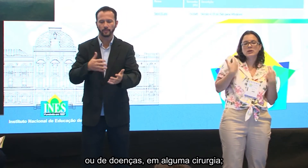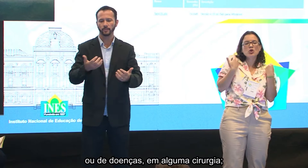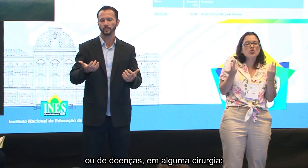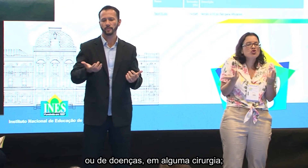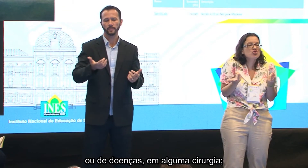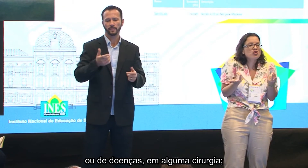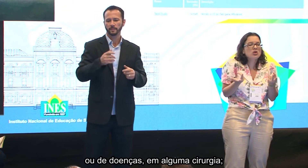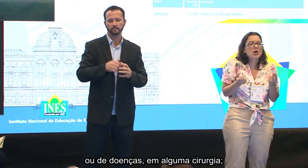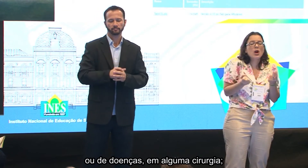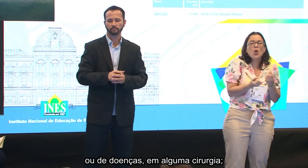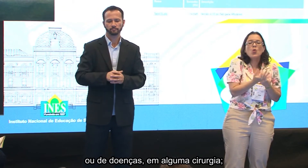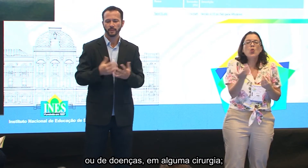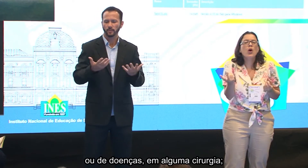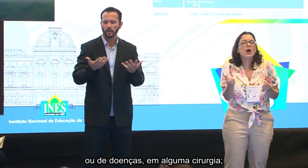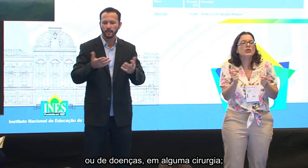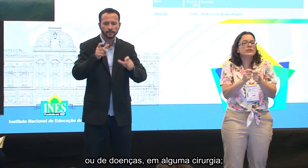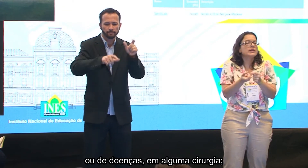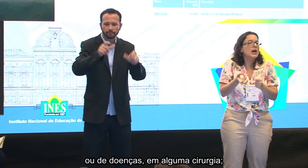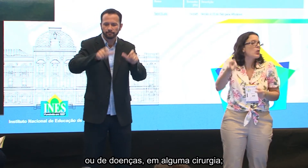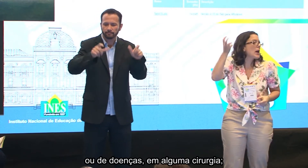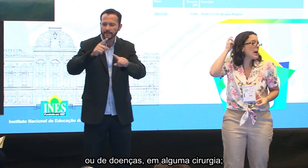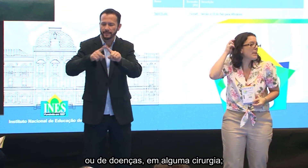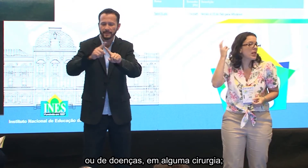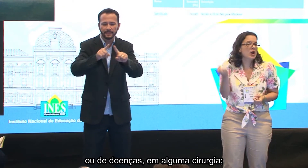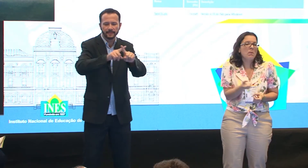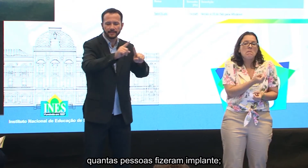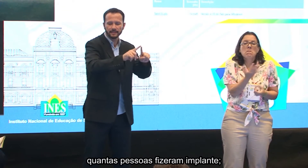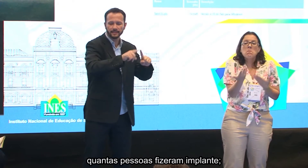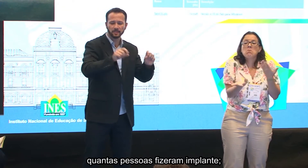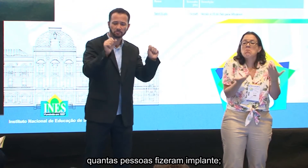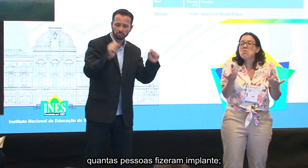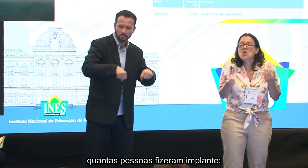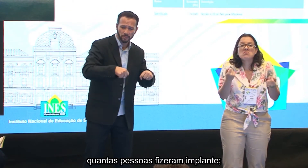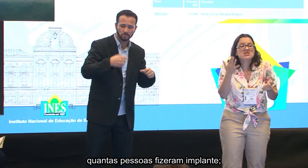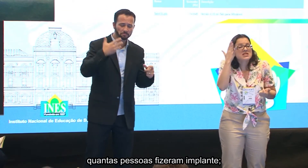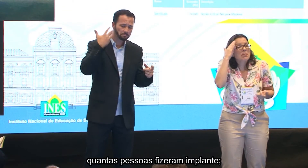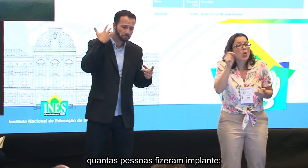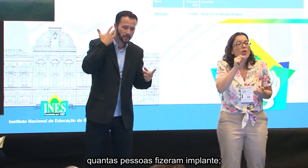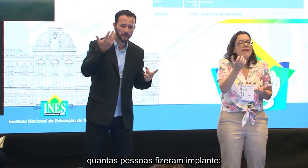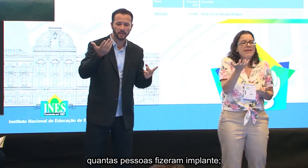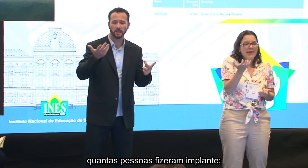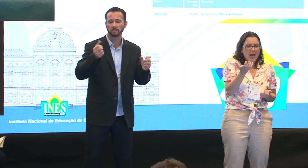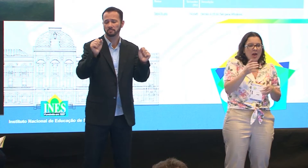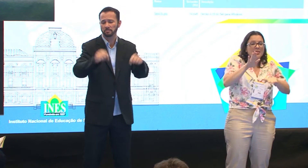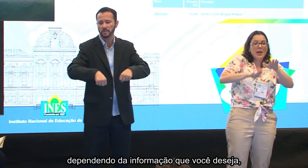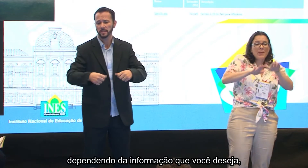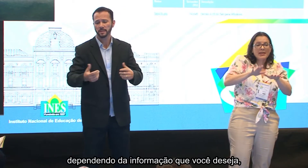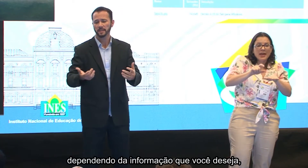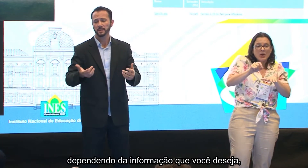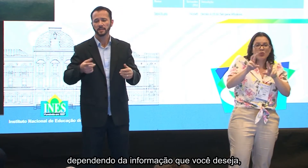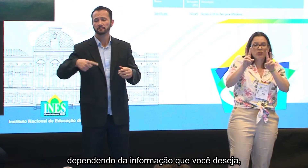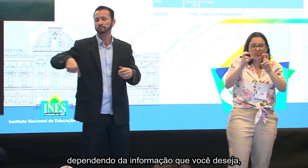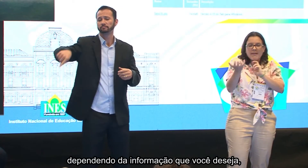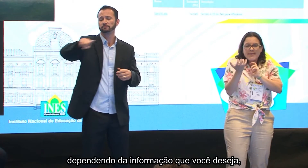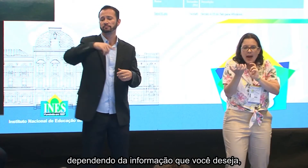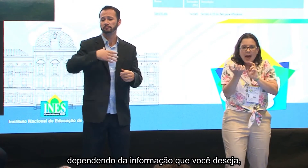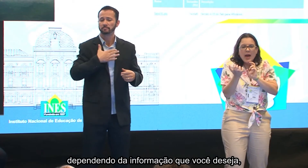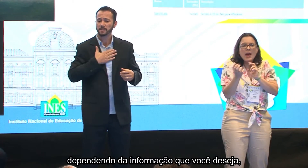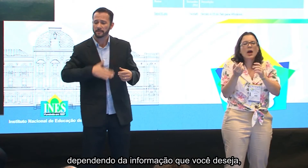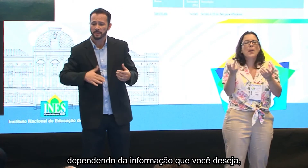doenças, ou em alguma cirurgia. Quantas pessoas fizeram implante. Então, dependendo da informação que